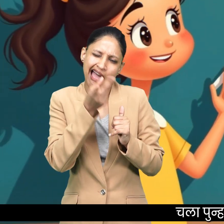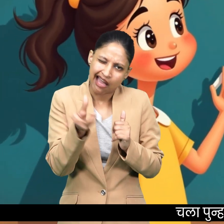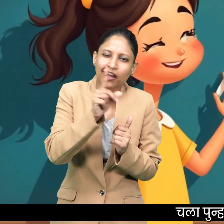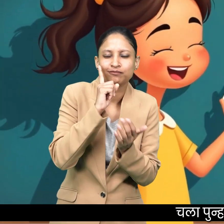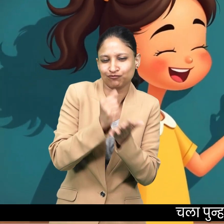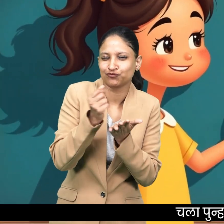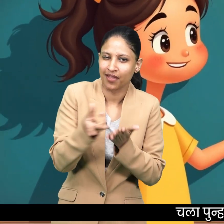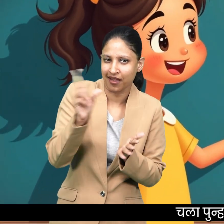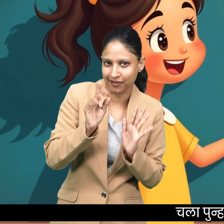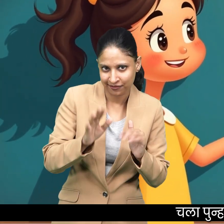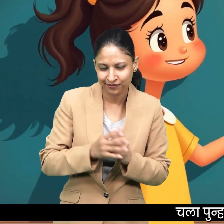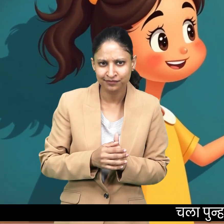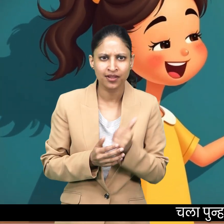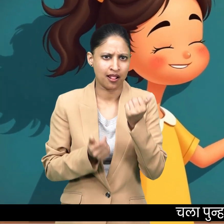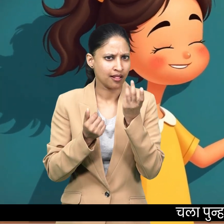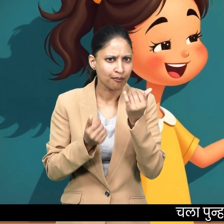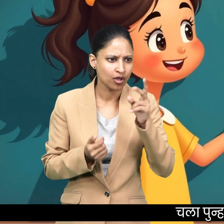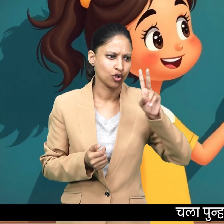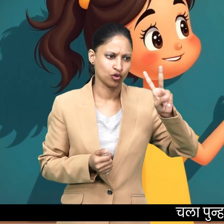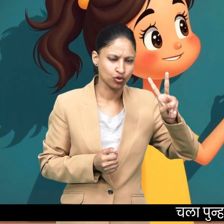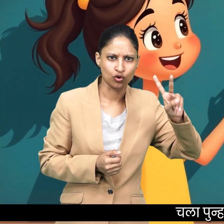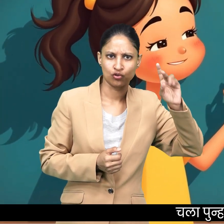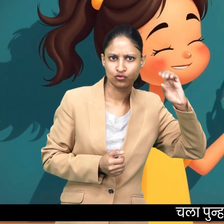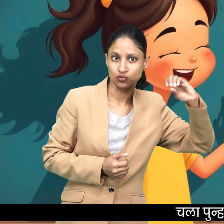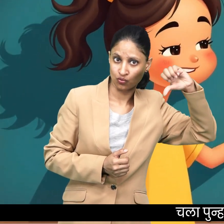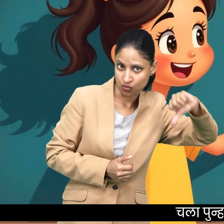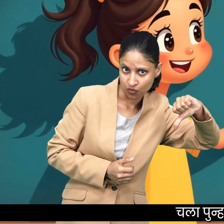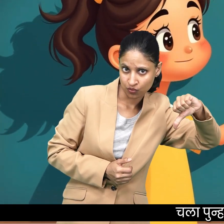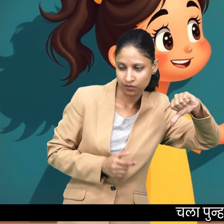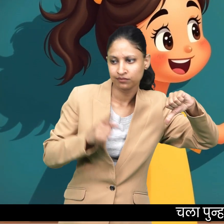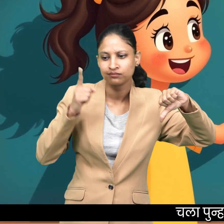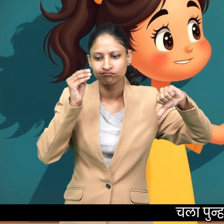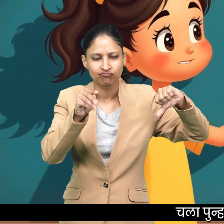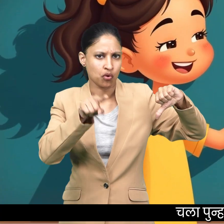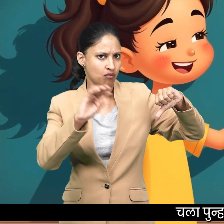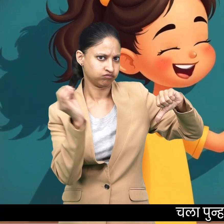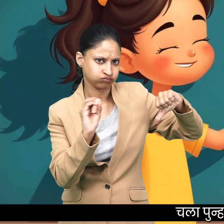चला पुन्हा खेळूया. 209, 211.